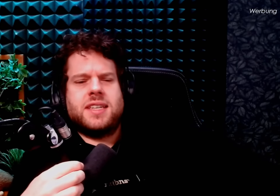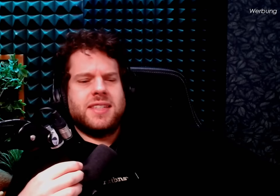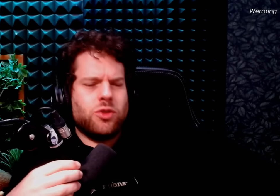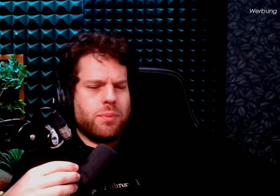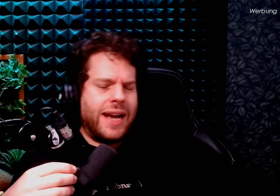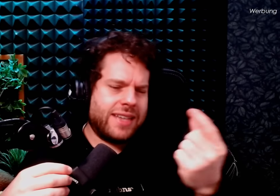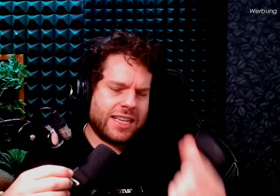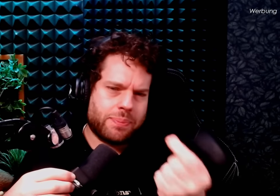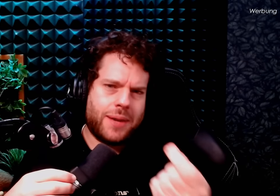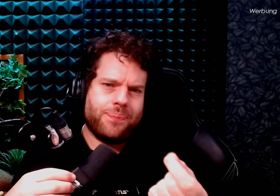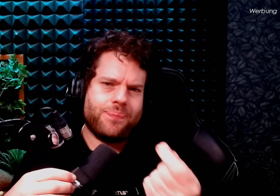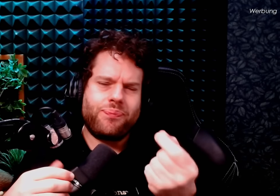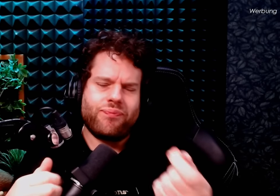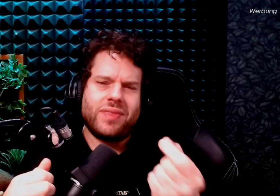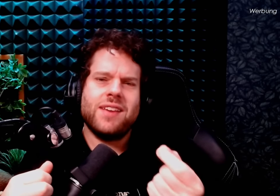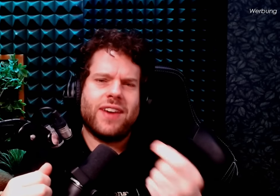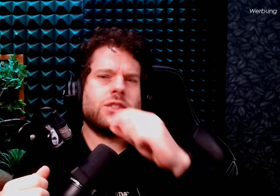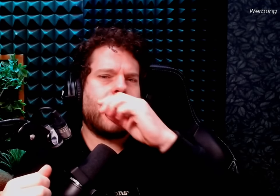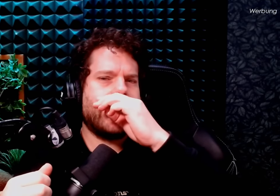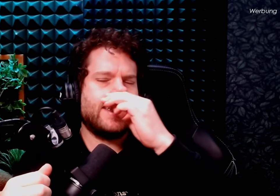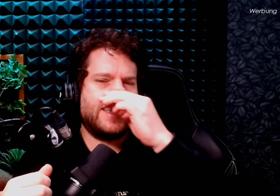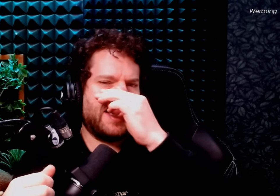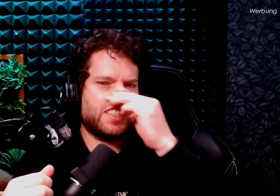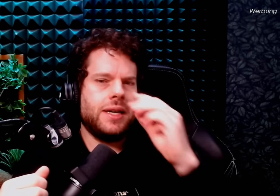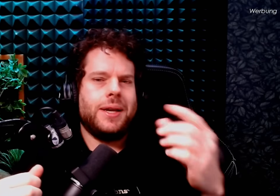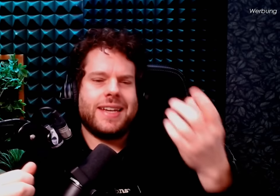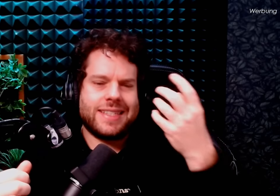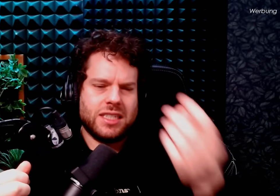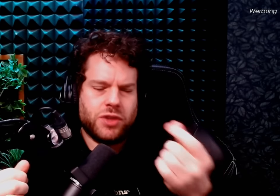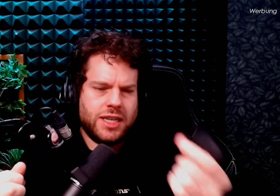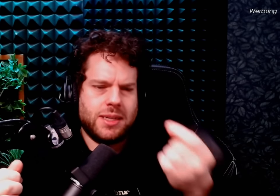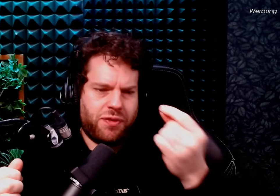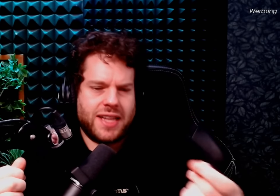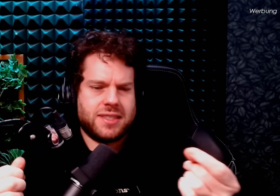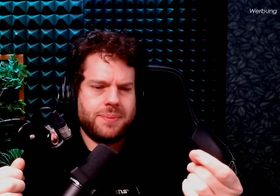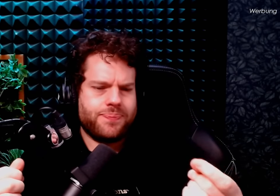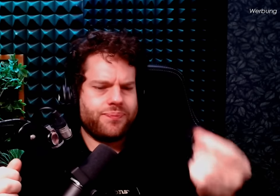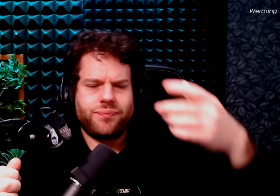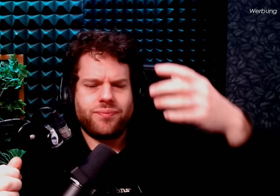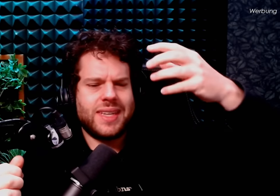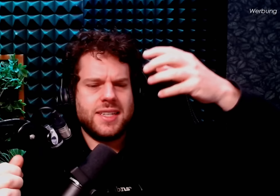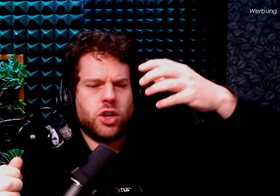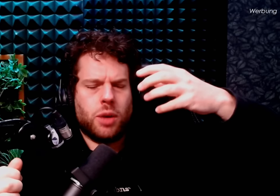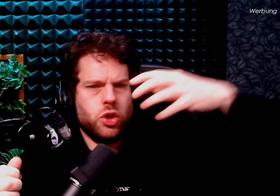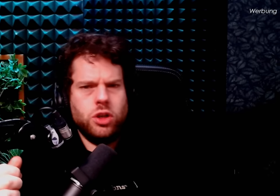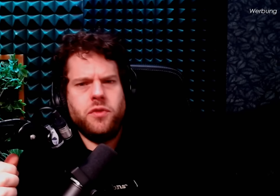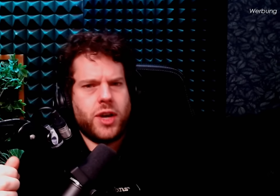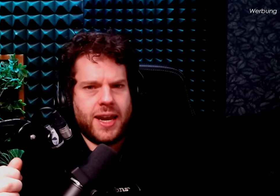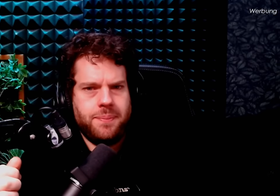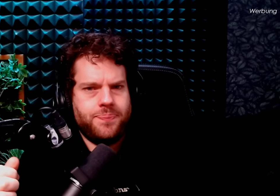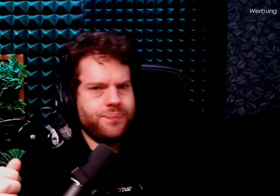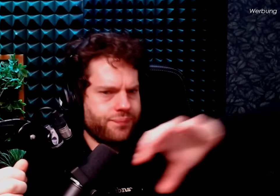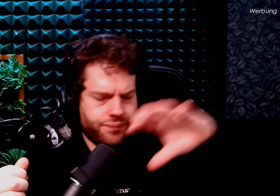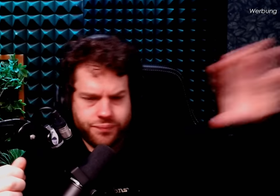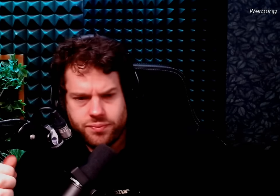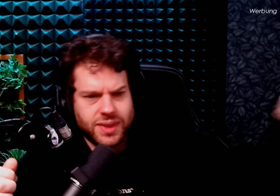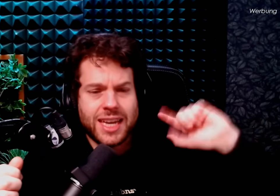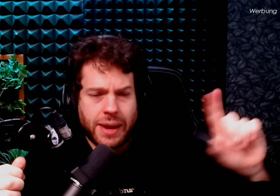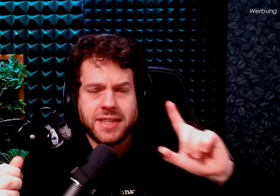ins Gesicht und merkst erst mal, was du da eigentlich trinkst. Das ist wirklich eine Pflanze, die kommt irgendwo her. Ich habe